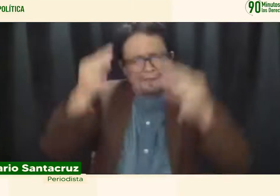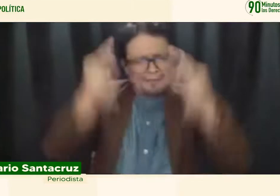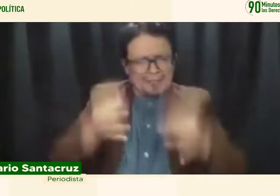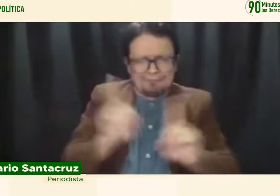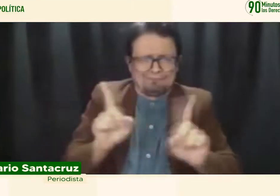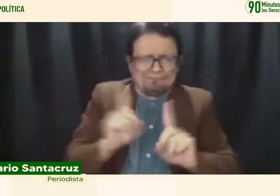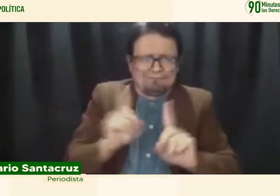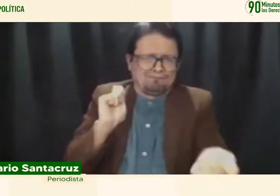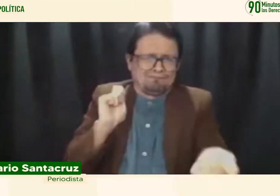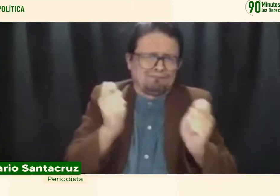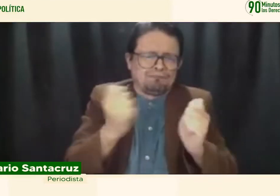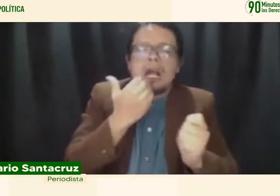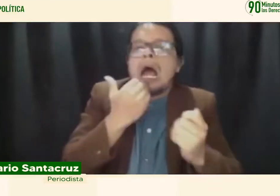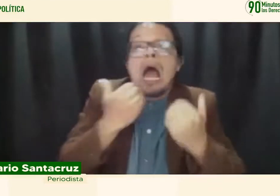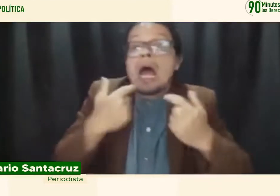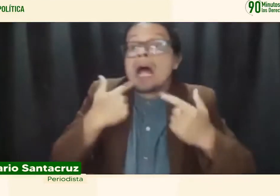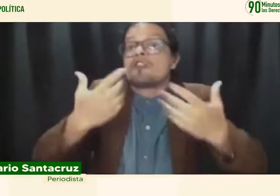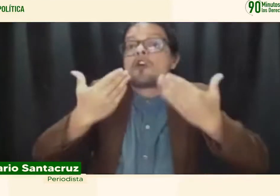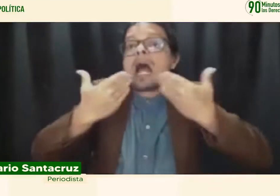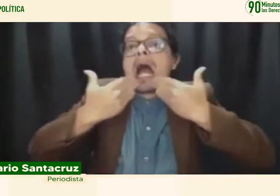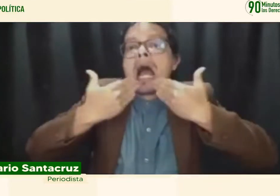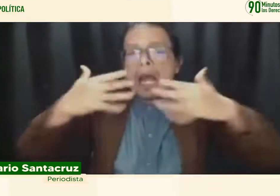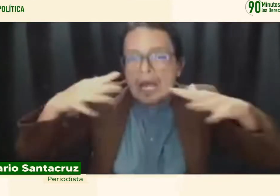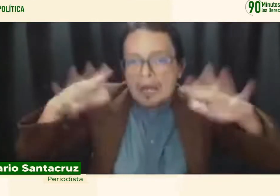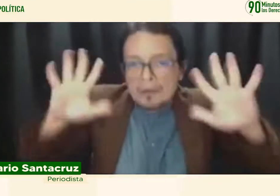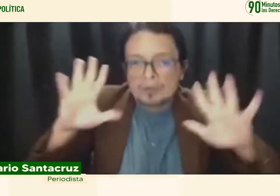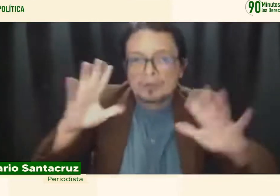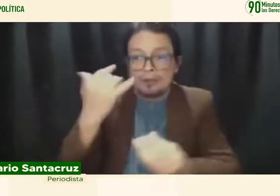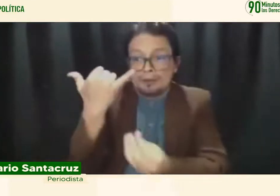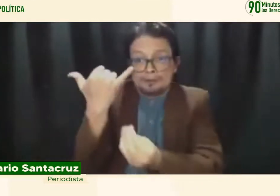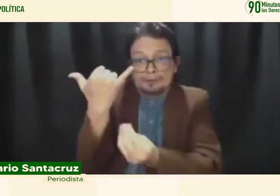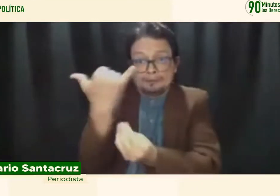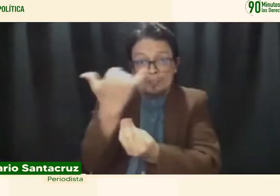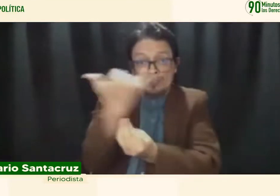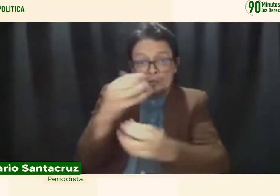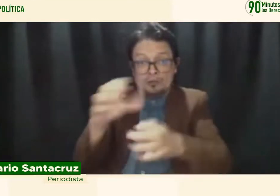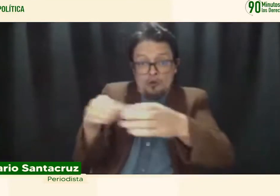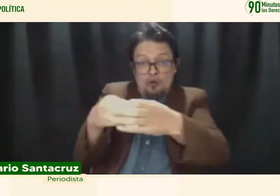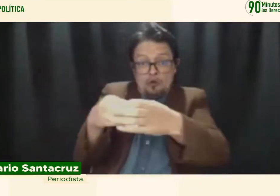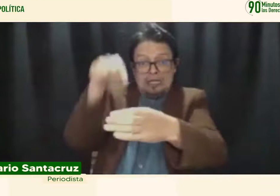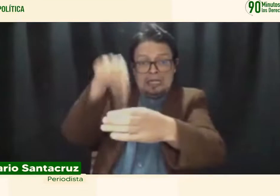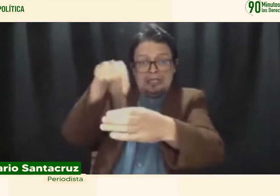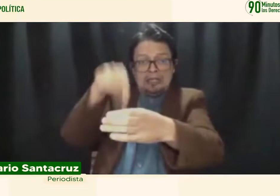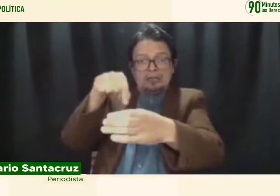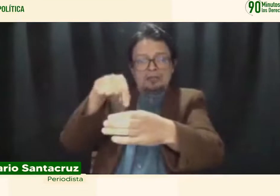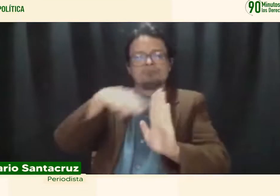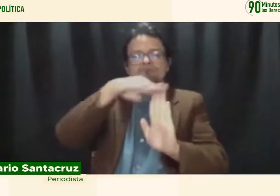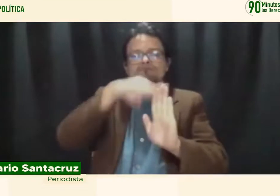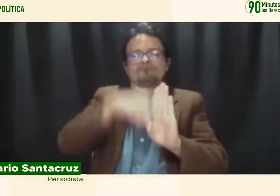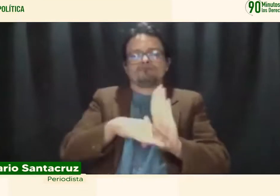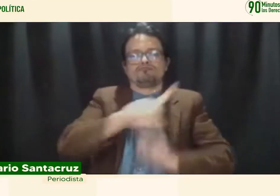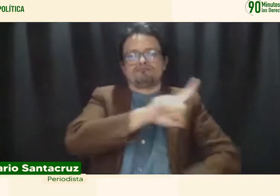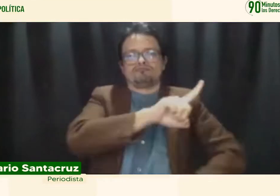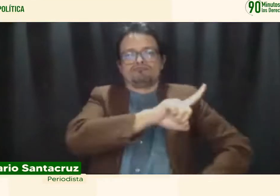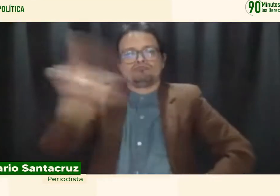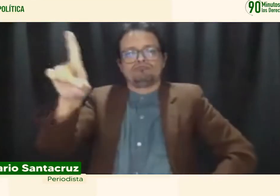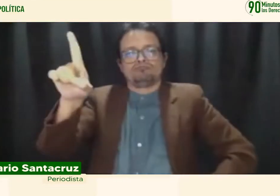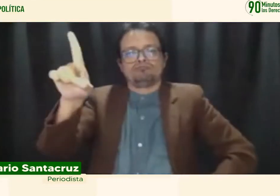partido conservador voy a poner la manera ejemplo no estoy hablando nada real en este caso imaginémonos por ejemplo el partido conservador